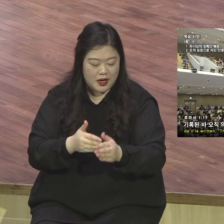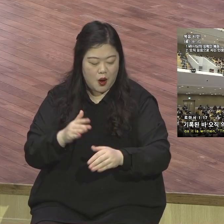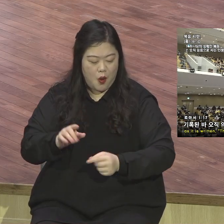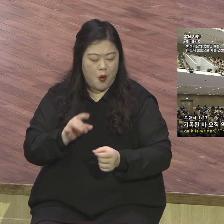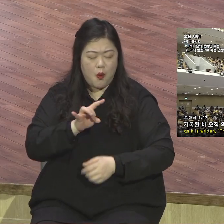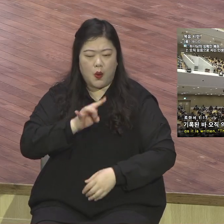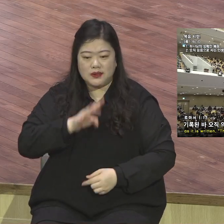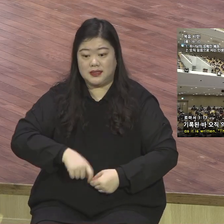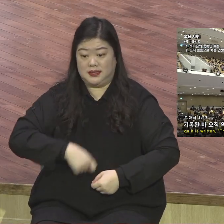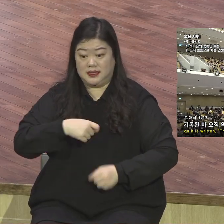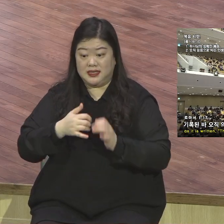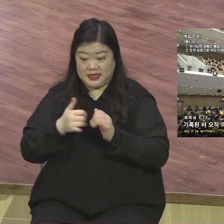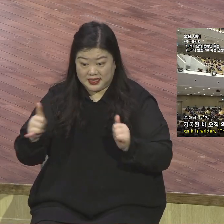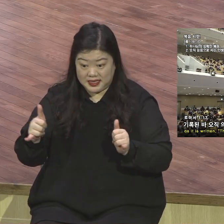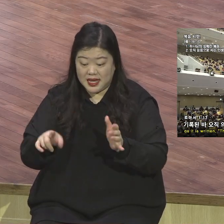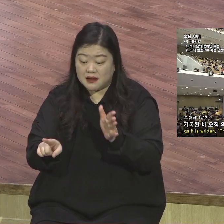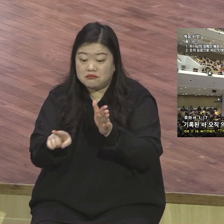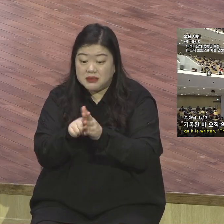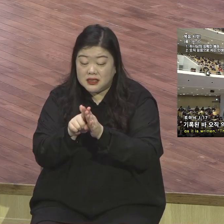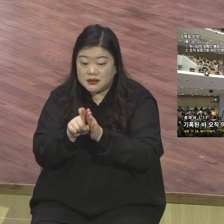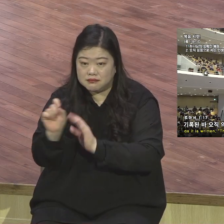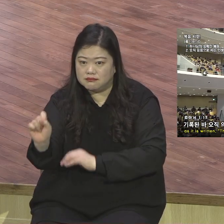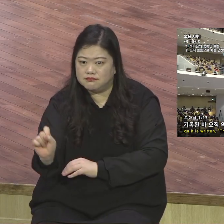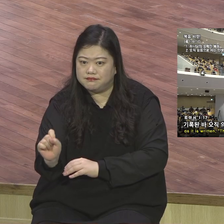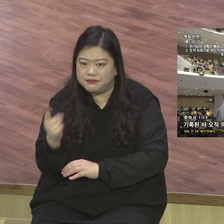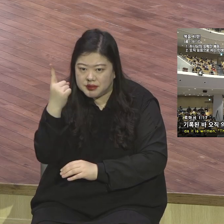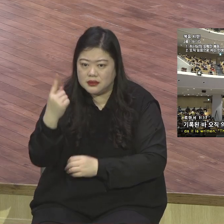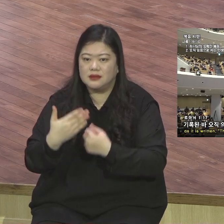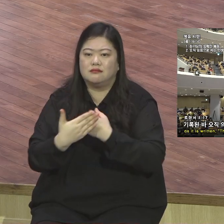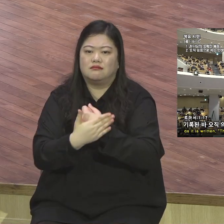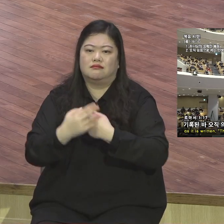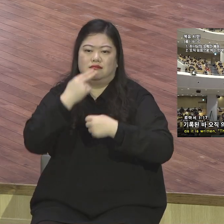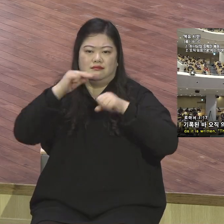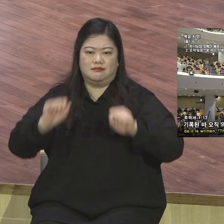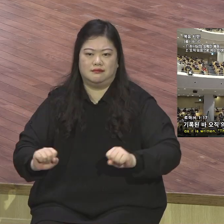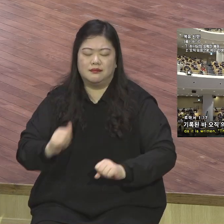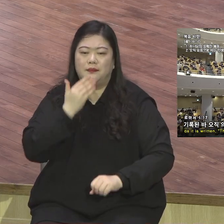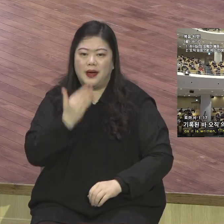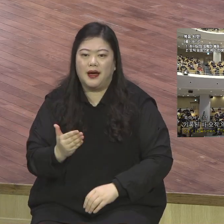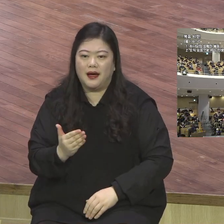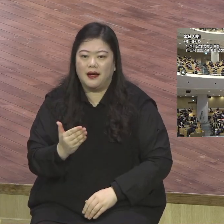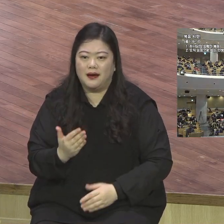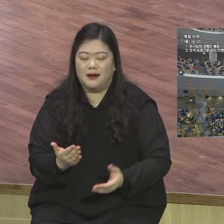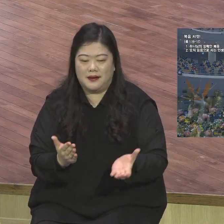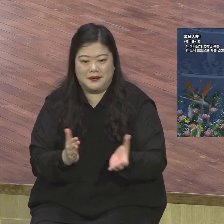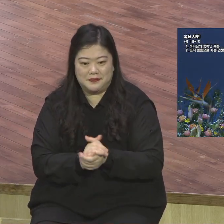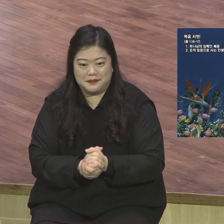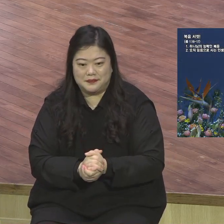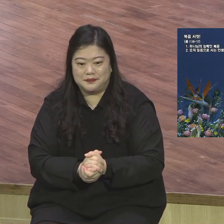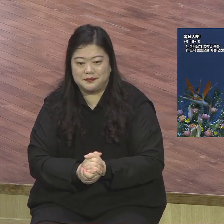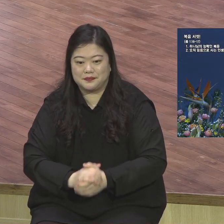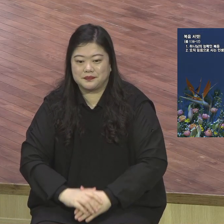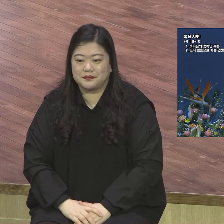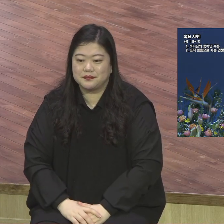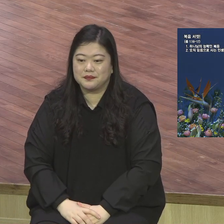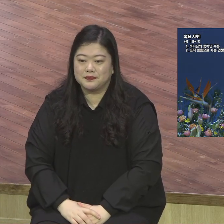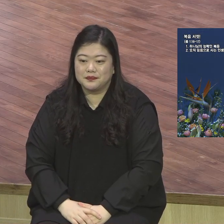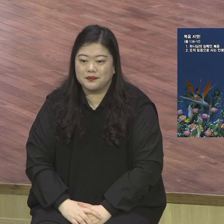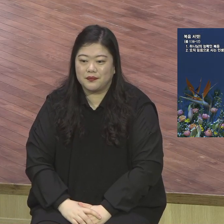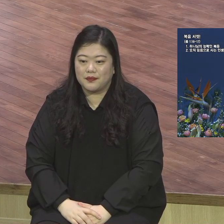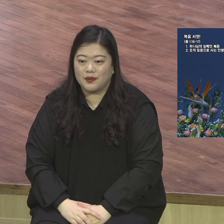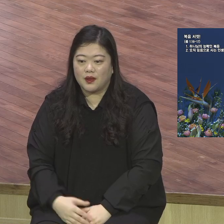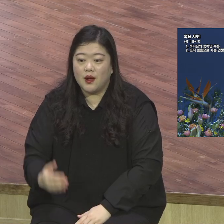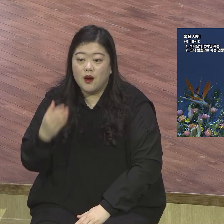오직 의는 믿음으로 말미암아 살리라 함과 같으니라. 자, 우리가 복음 서밋의